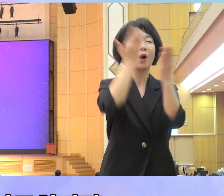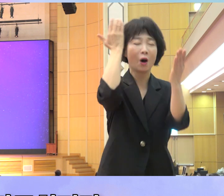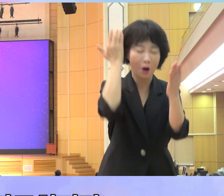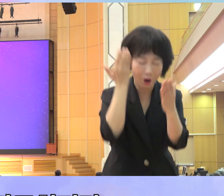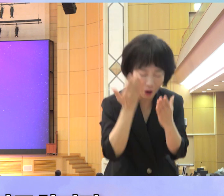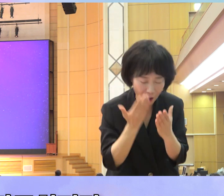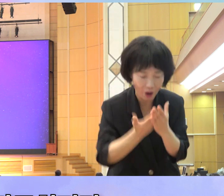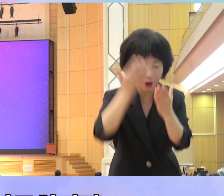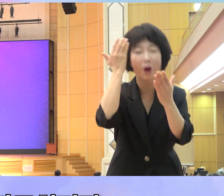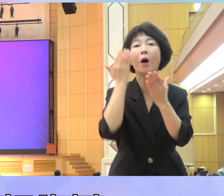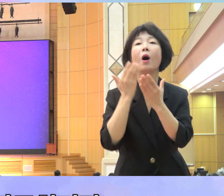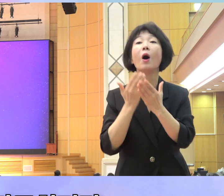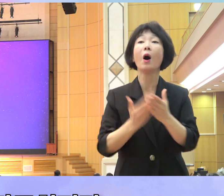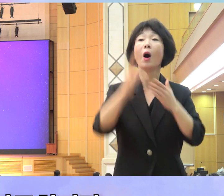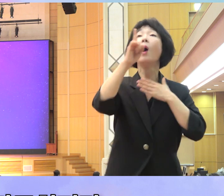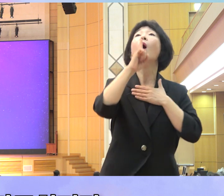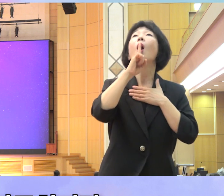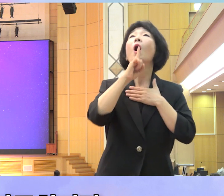주소서.